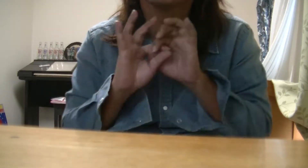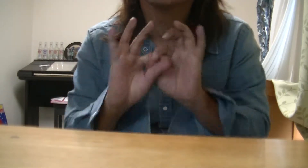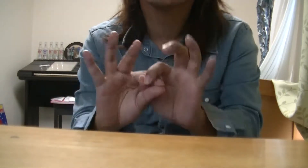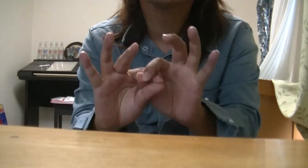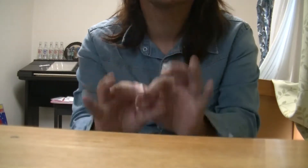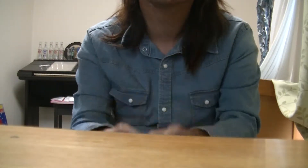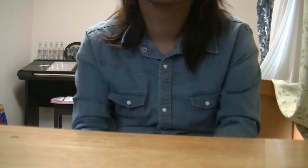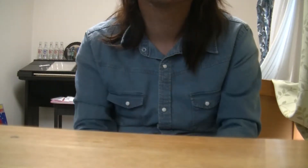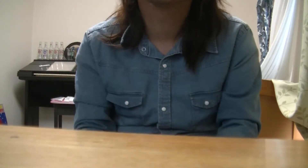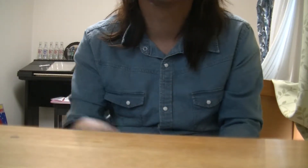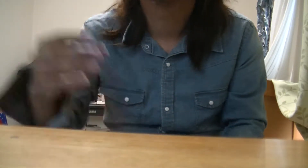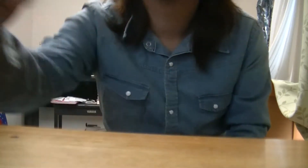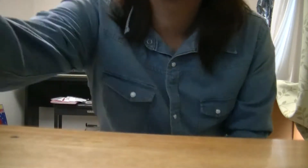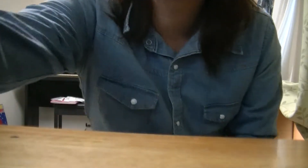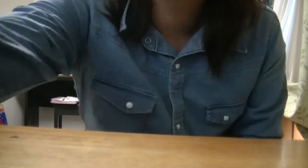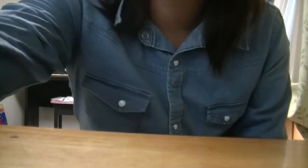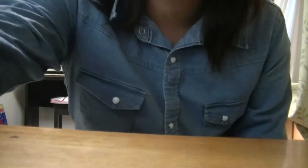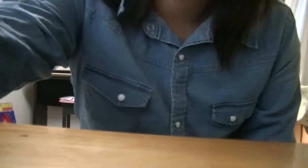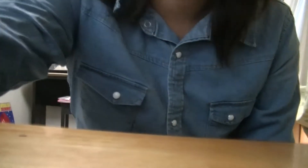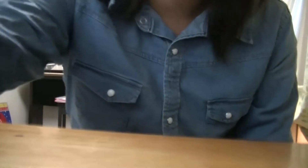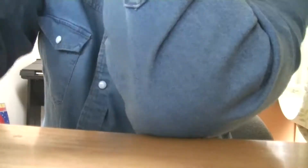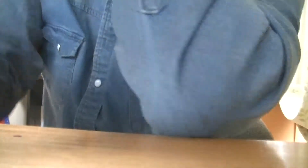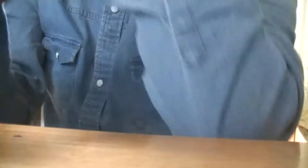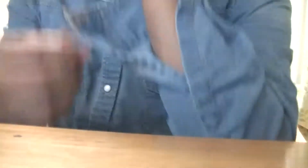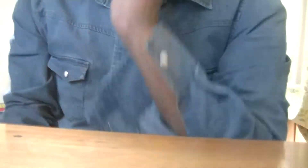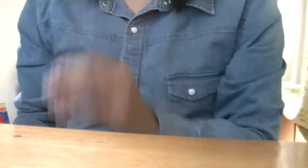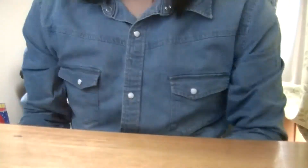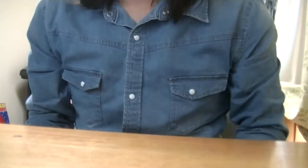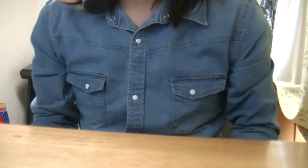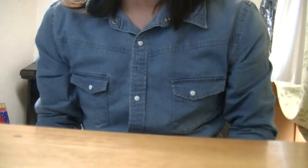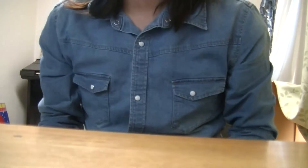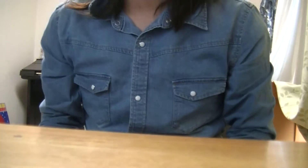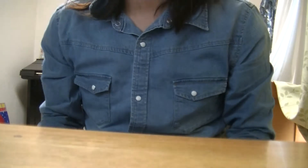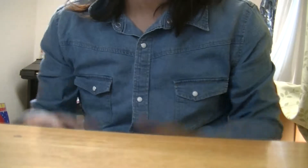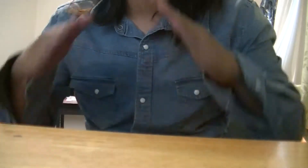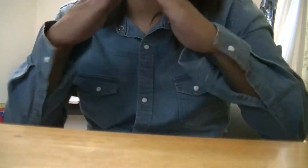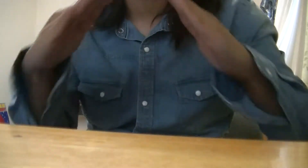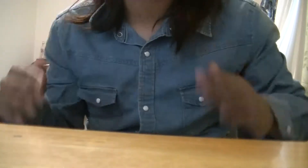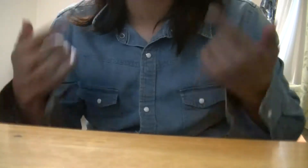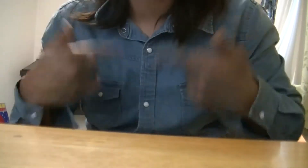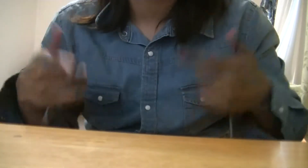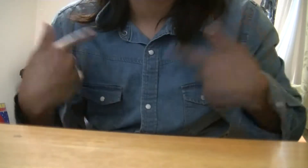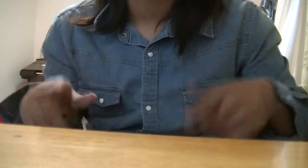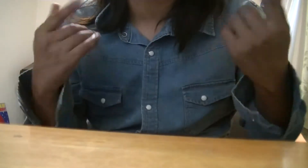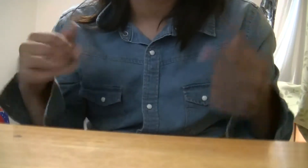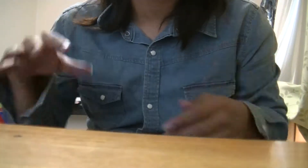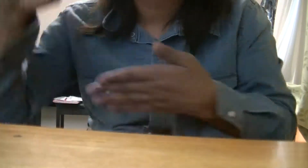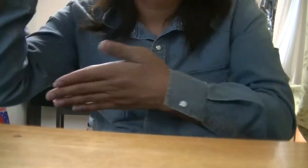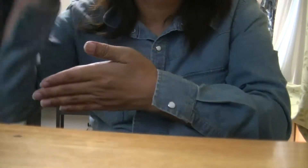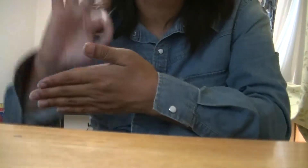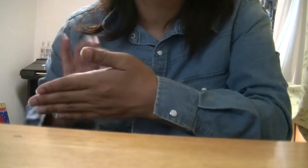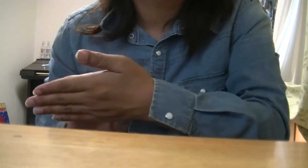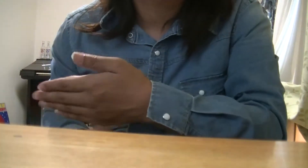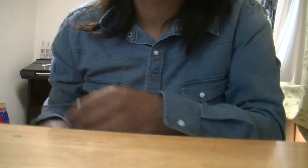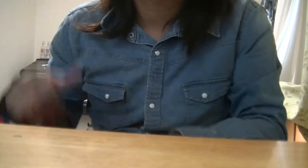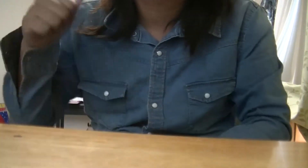結局現場を変えてしまう。その店はいつも夕方、そう5時半の時間にな